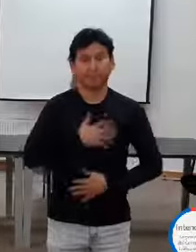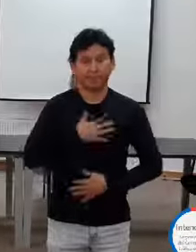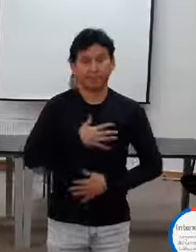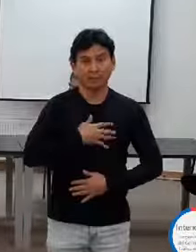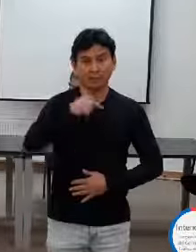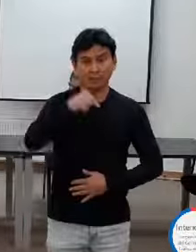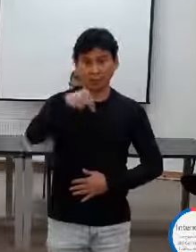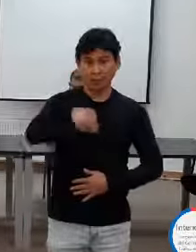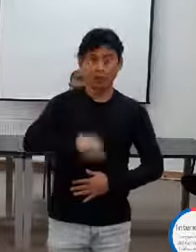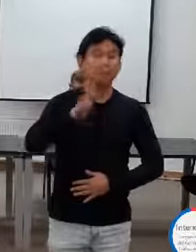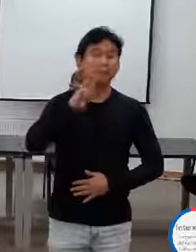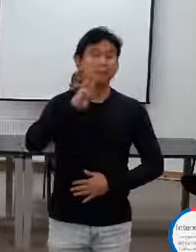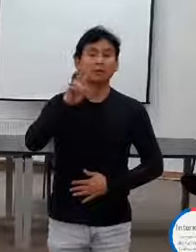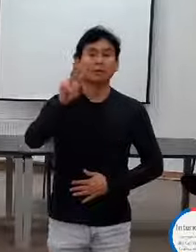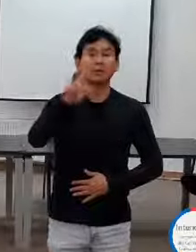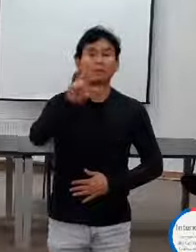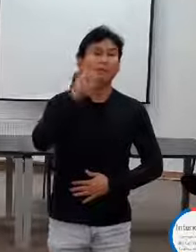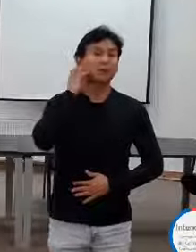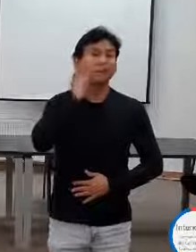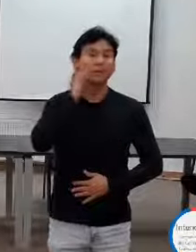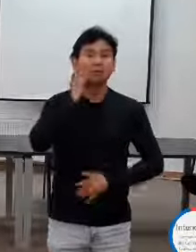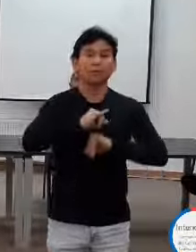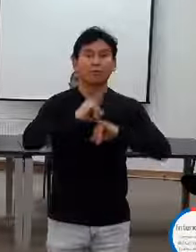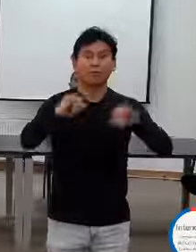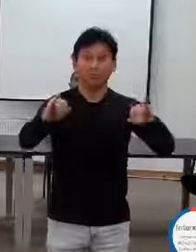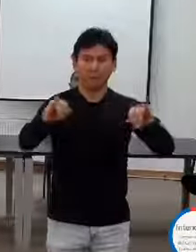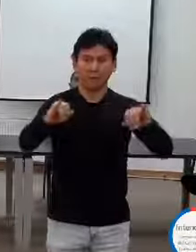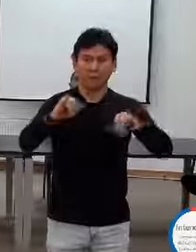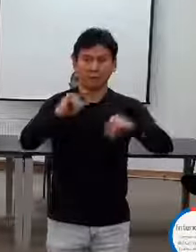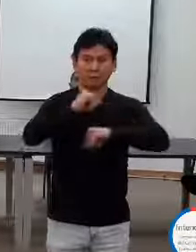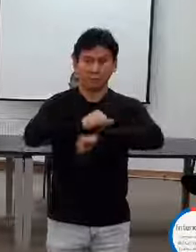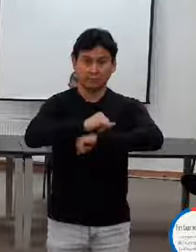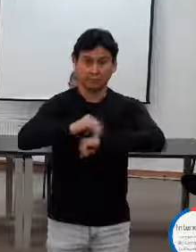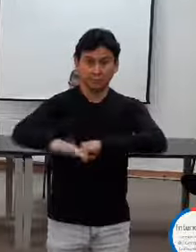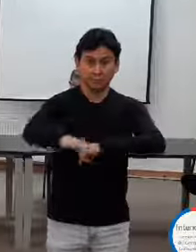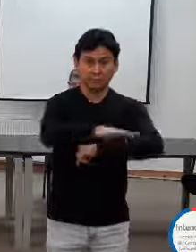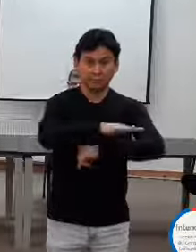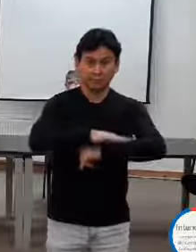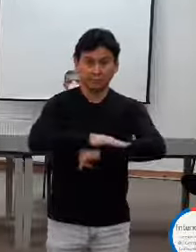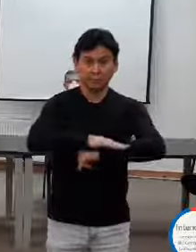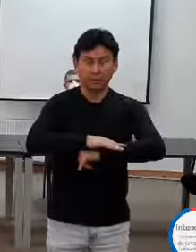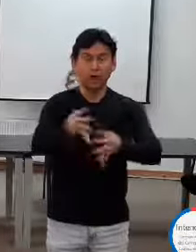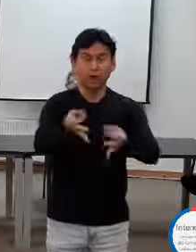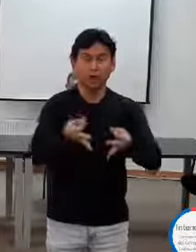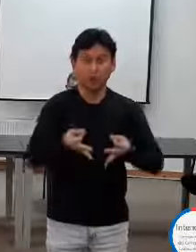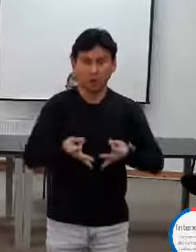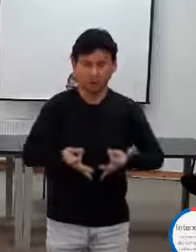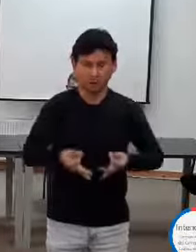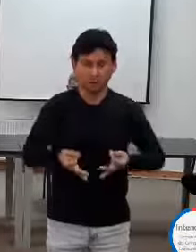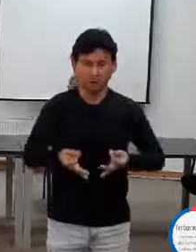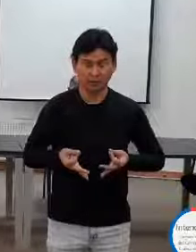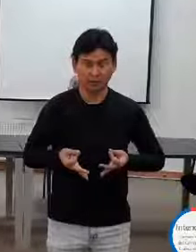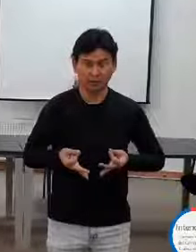hoy día, miércoles 27 de mayo, informar a la comunidad regional respecto de la totalidad de